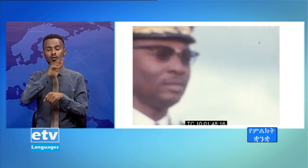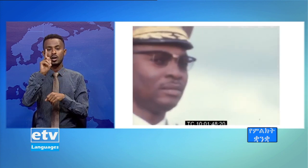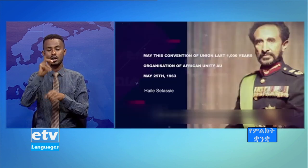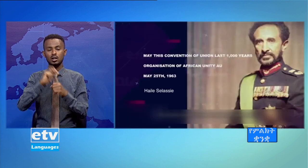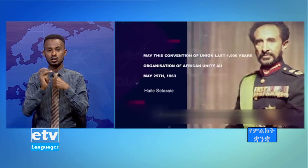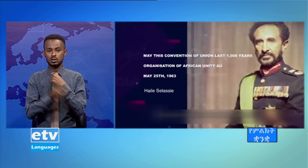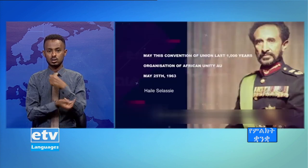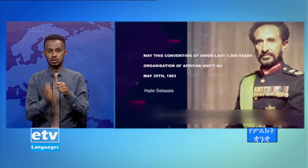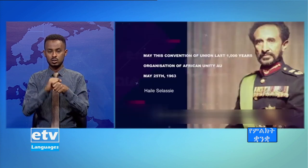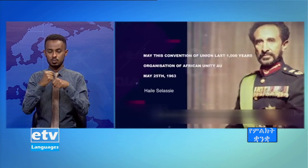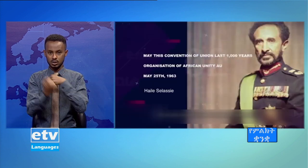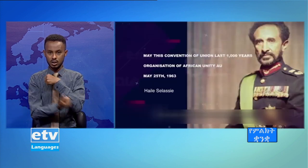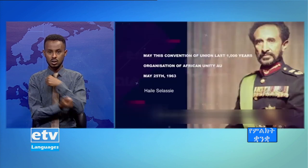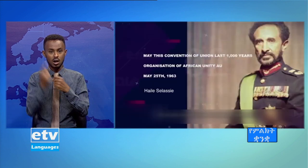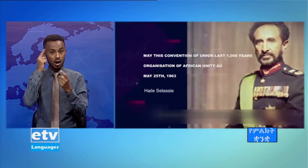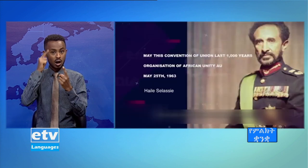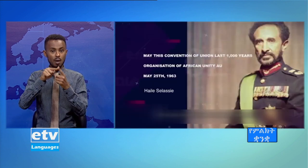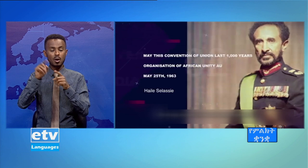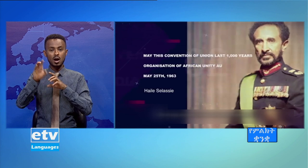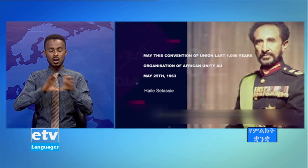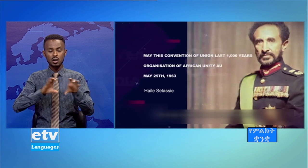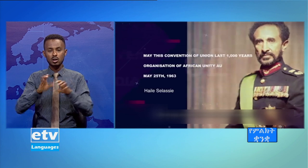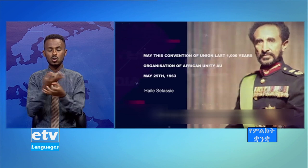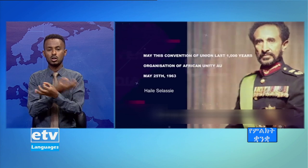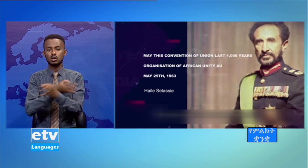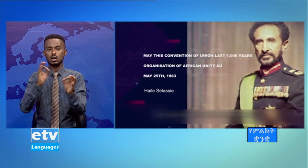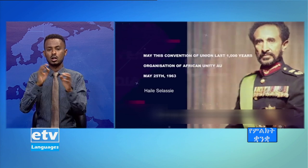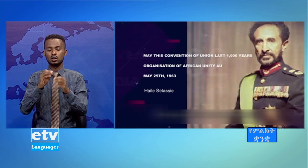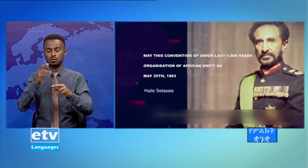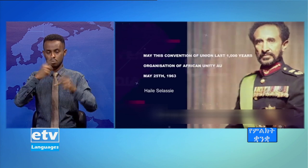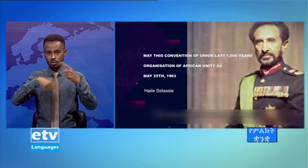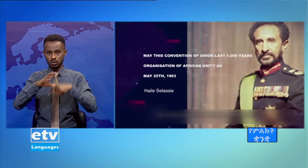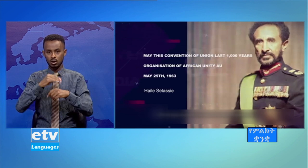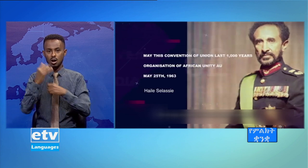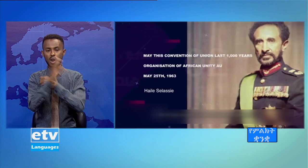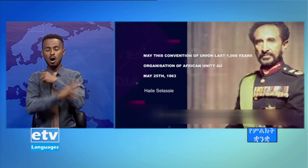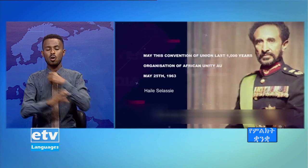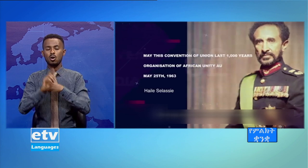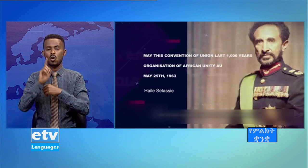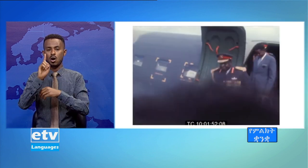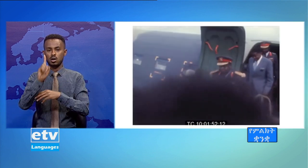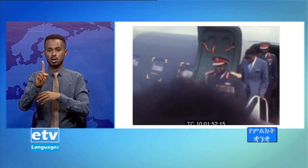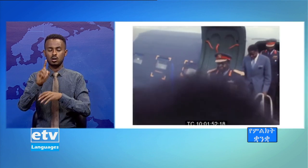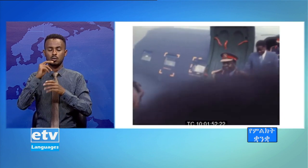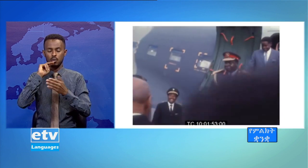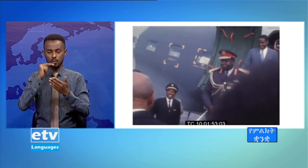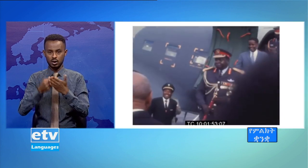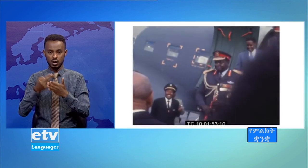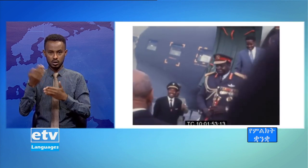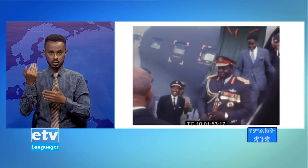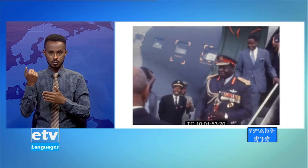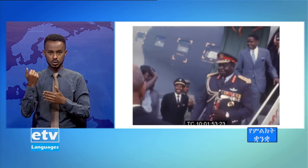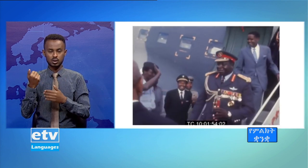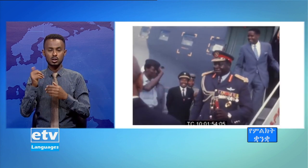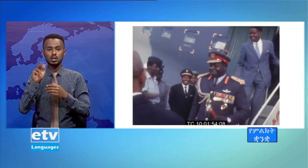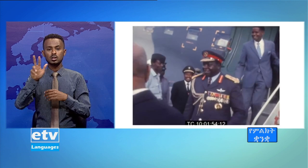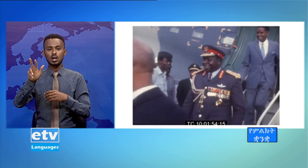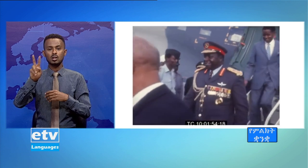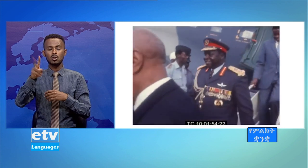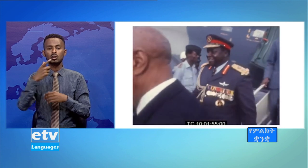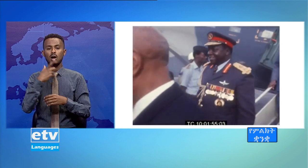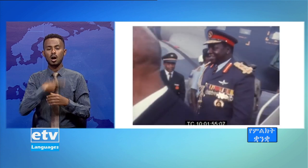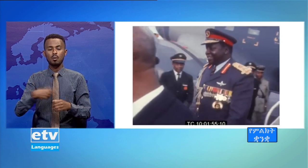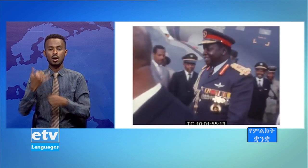ድርጅት ሲመሰረት ዓላማ ያደረገው ነጻነትን ማስፈንና አህጉራዊ አንድነትን ማረጋገጥ ነበር። 32